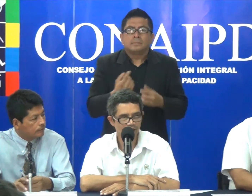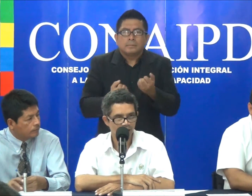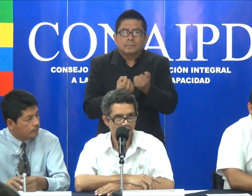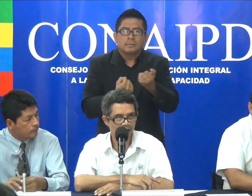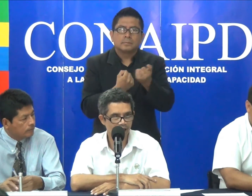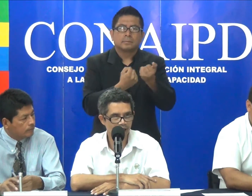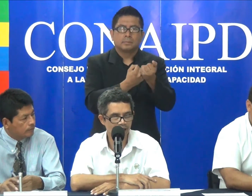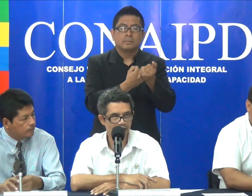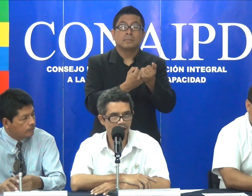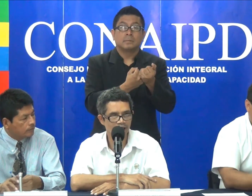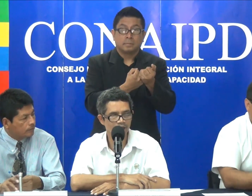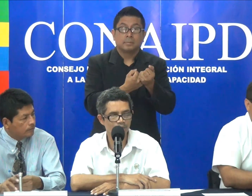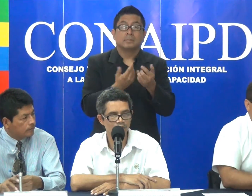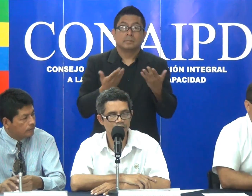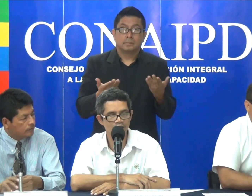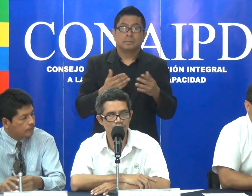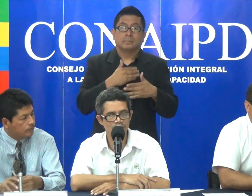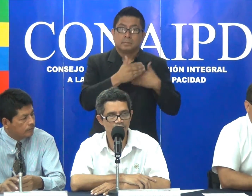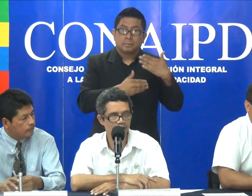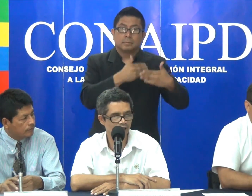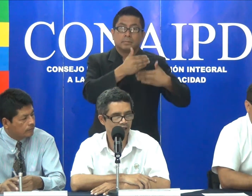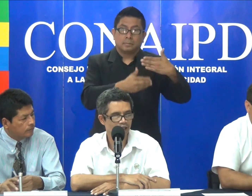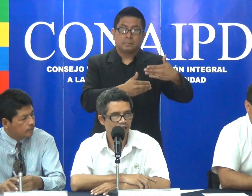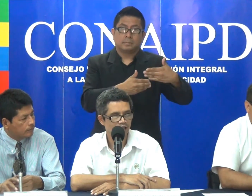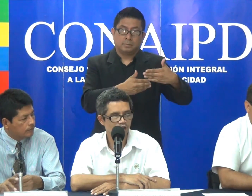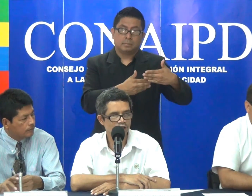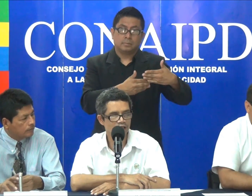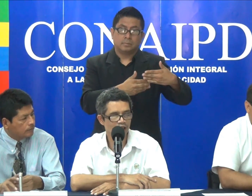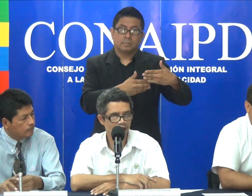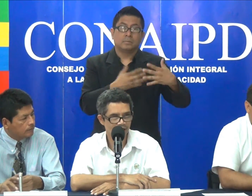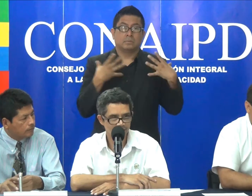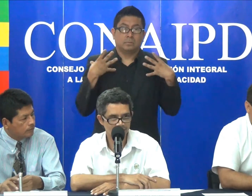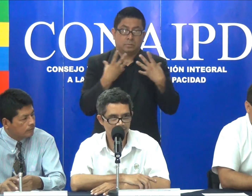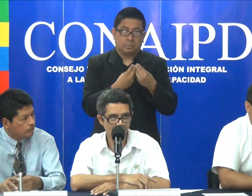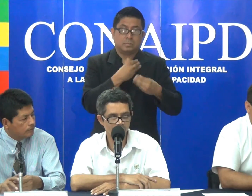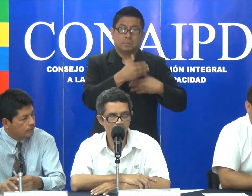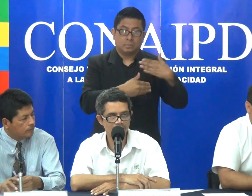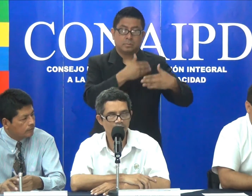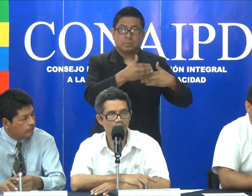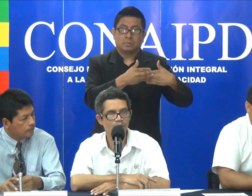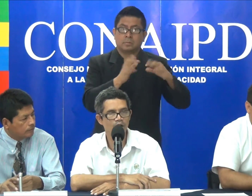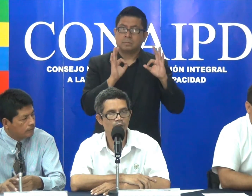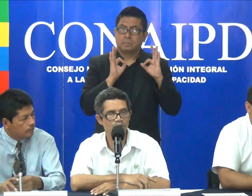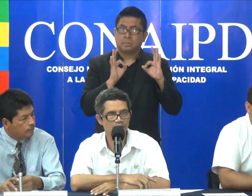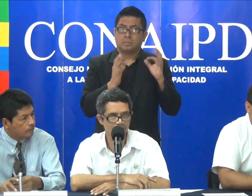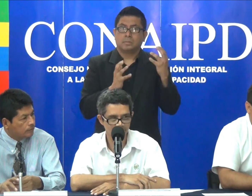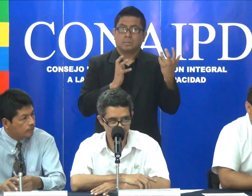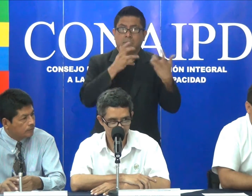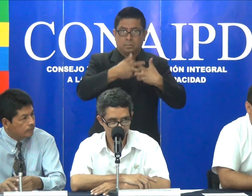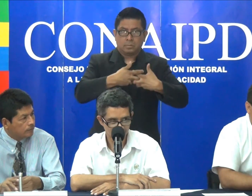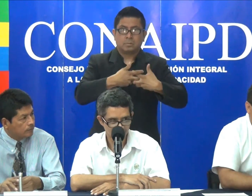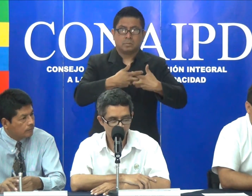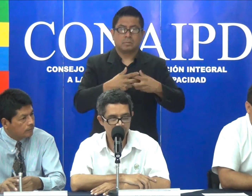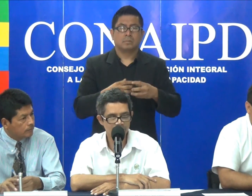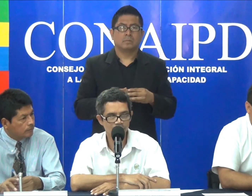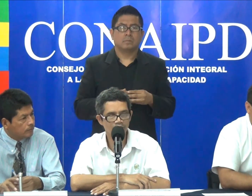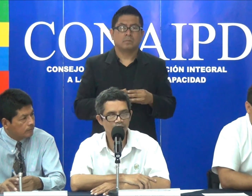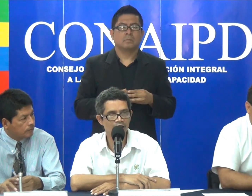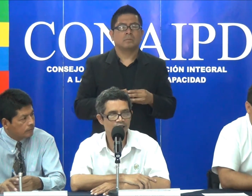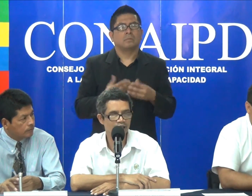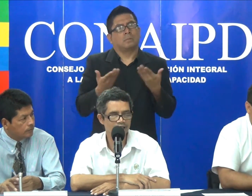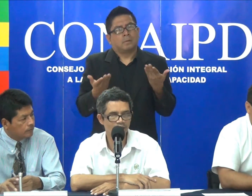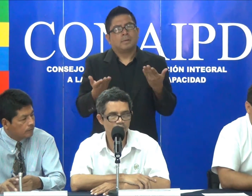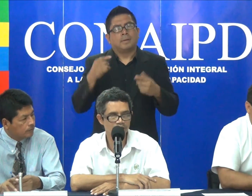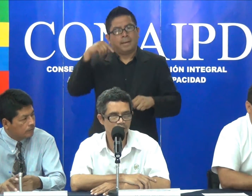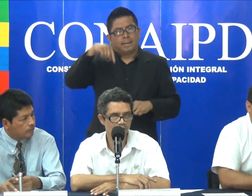contribuir a que el proceso social sea lo más armónico posible. Por eso es